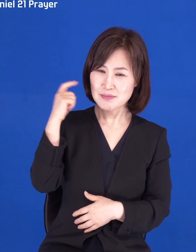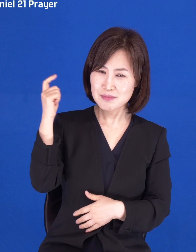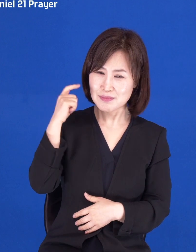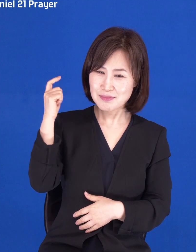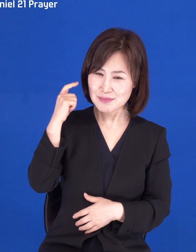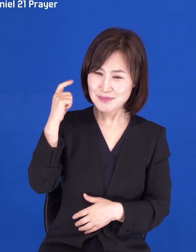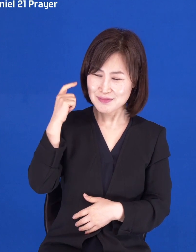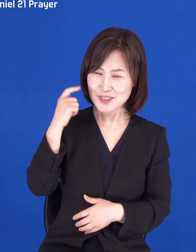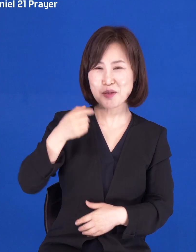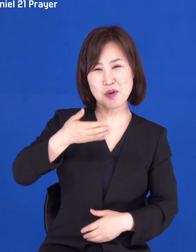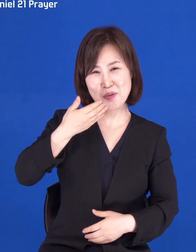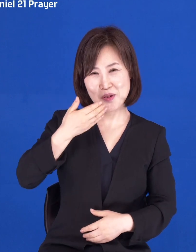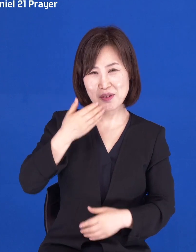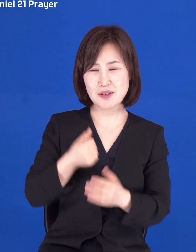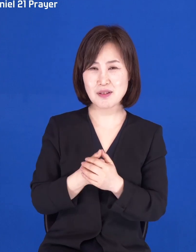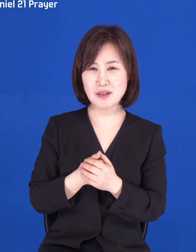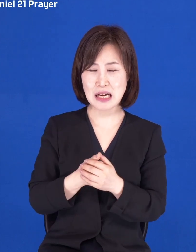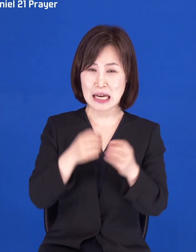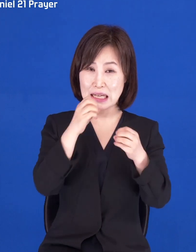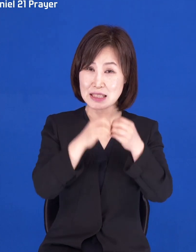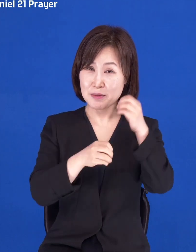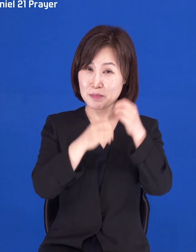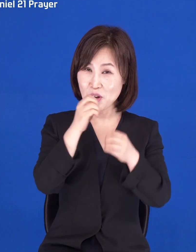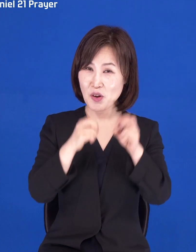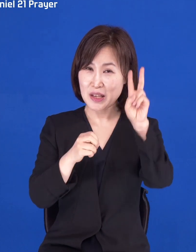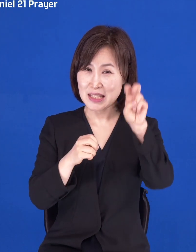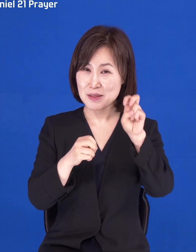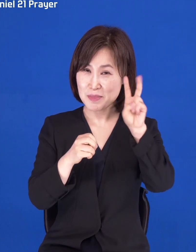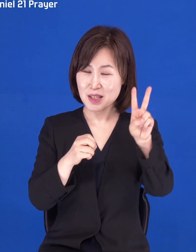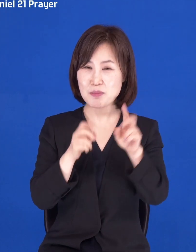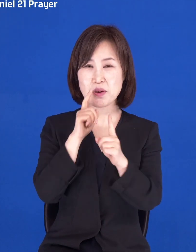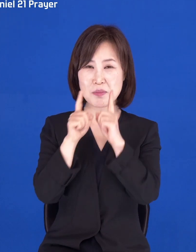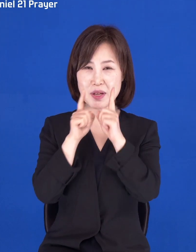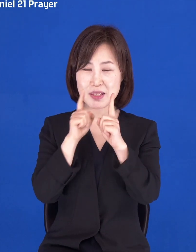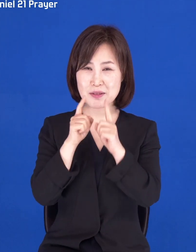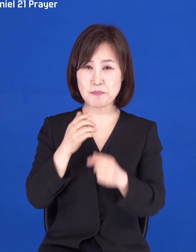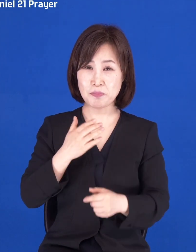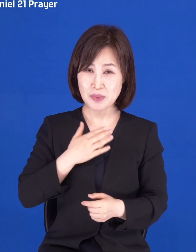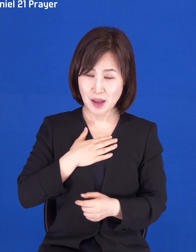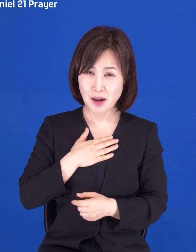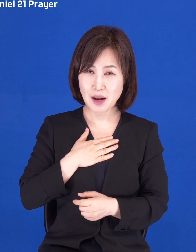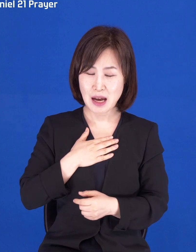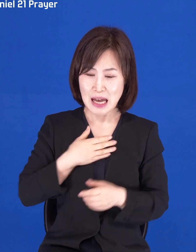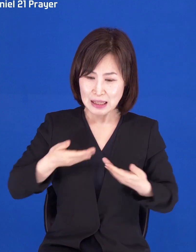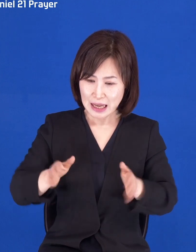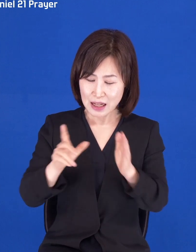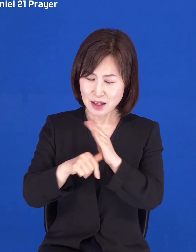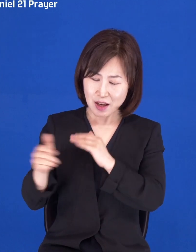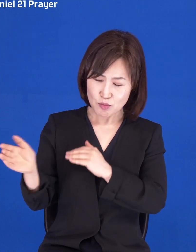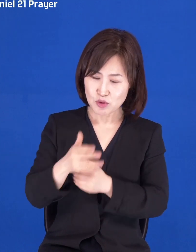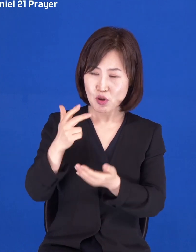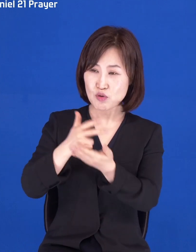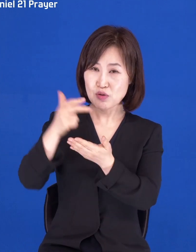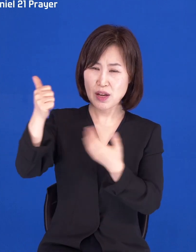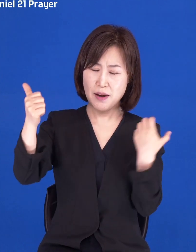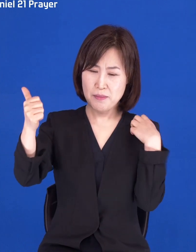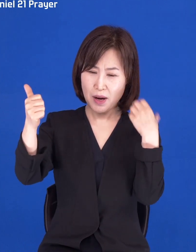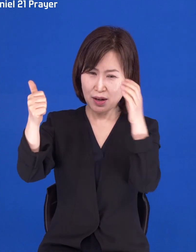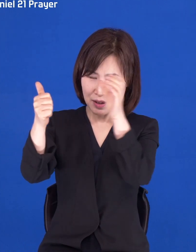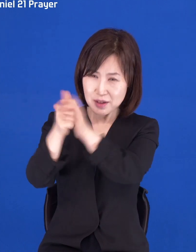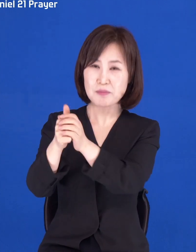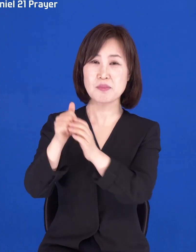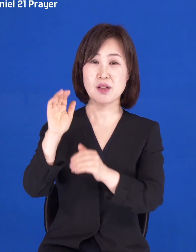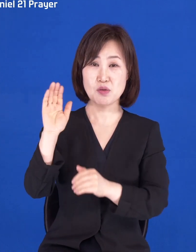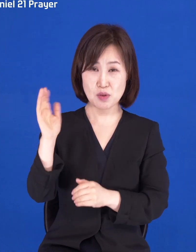했습니다. 시편 22편에 보면 내가 날 때부터 주께 맡긴 바 되었고